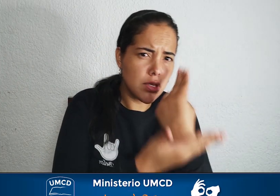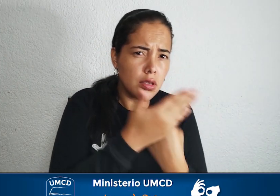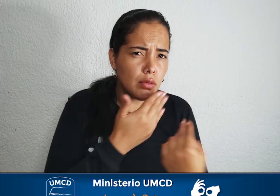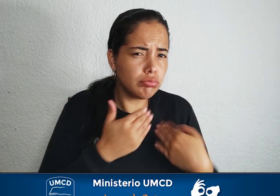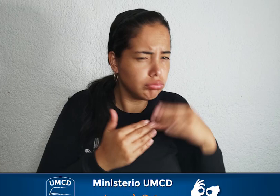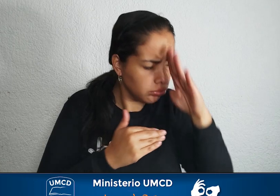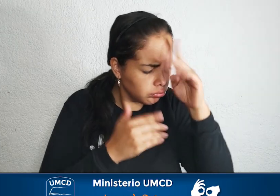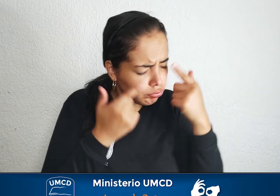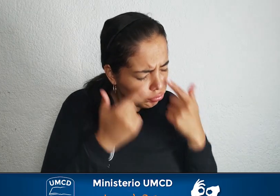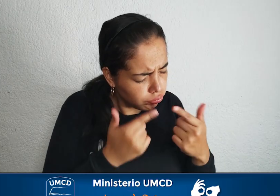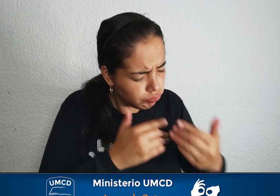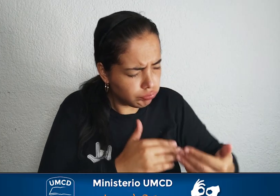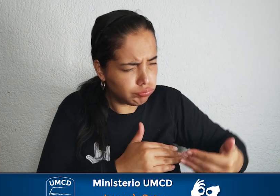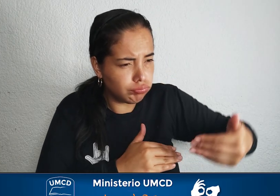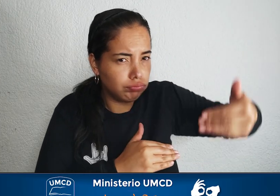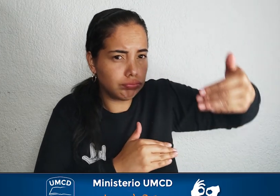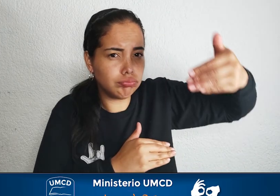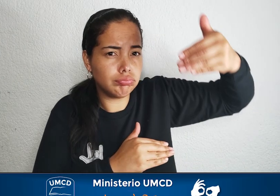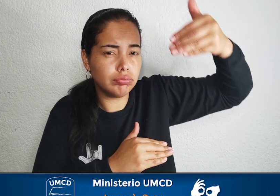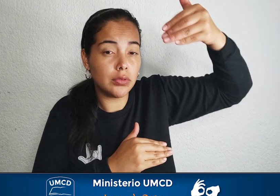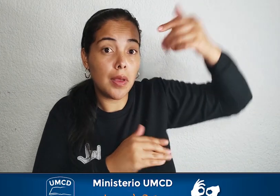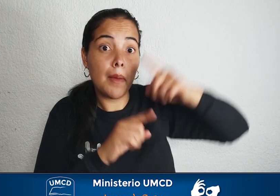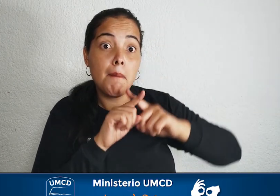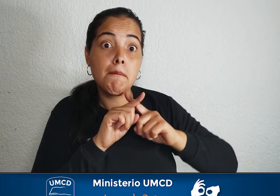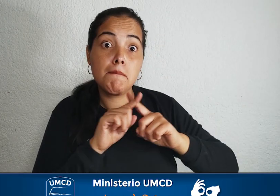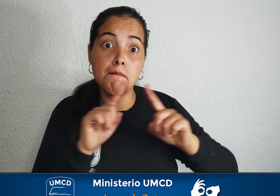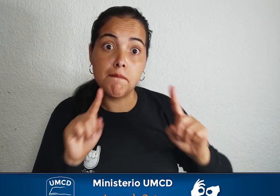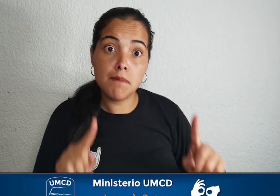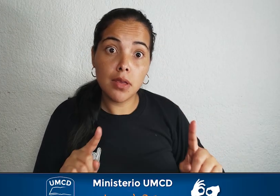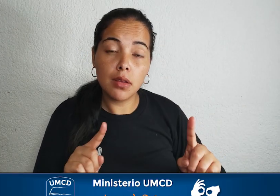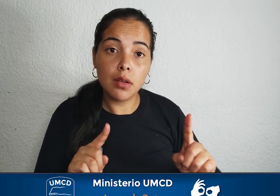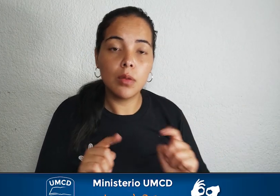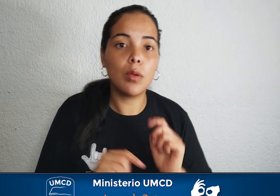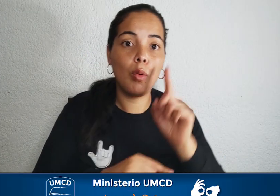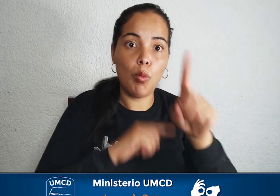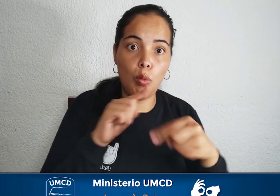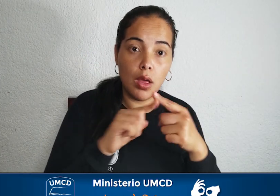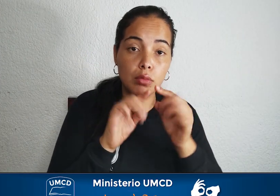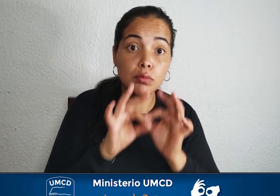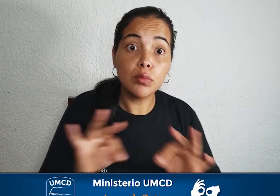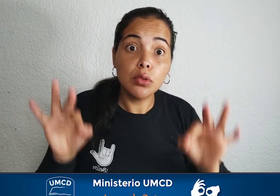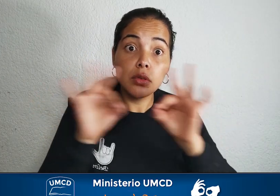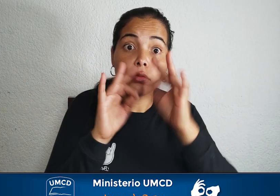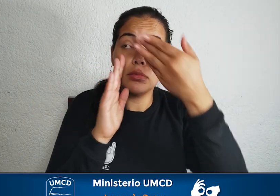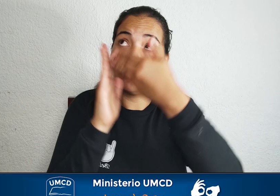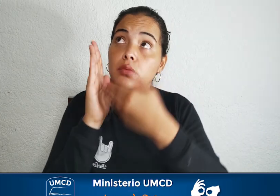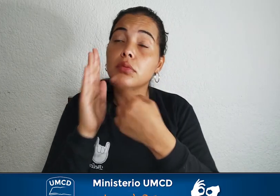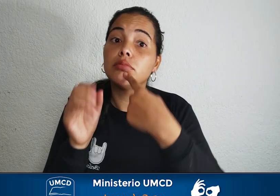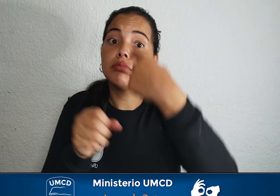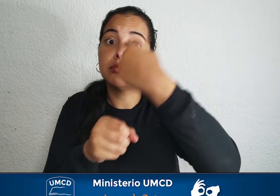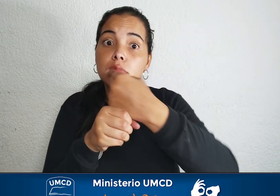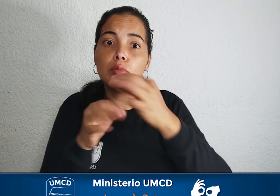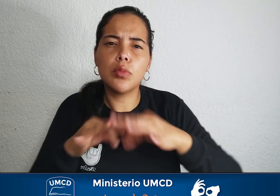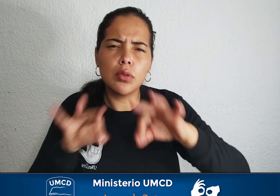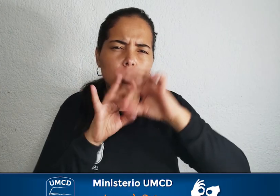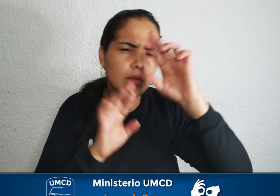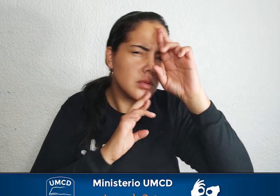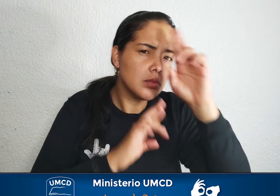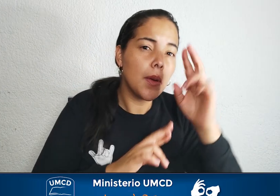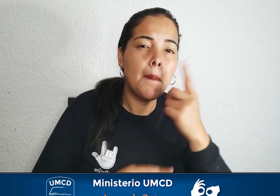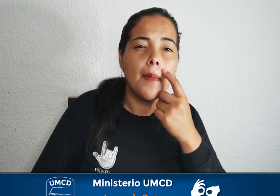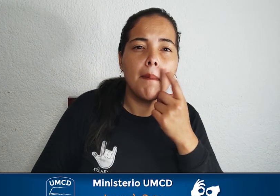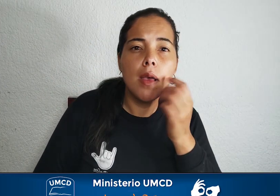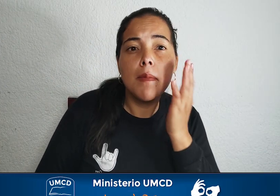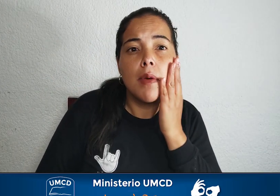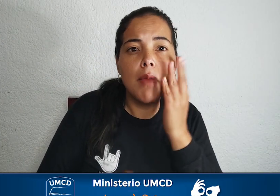hijo, pero de esa manera no invalidamos lo que Dios dijo que debemos honrar a nuestros padres y madres. En